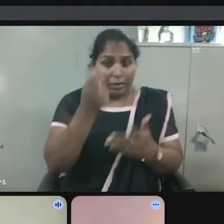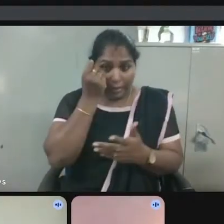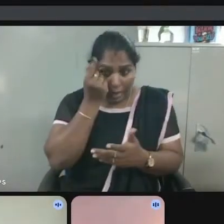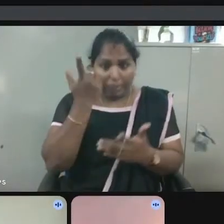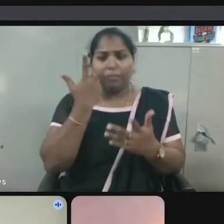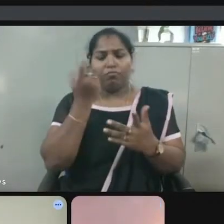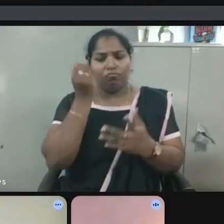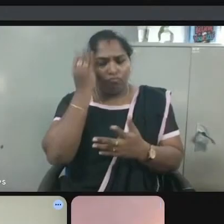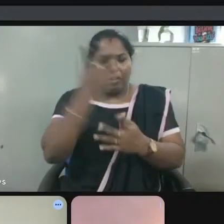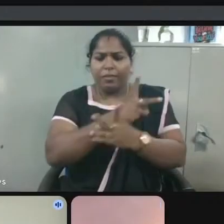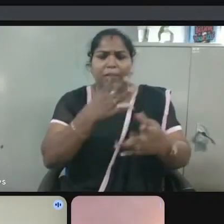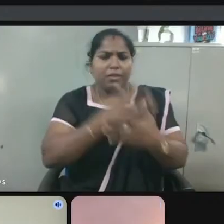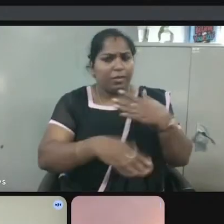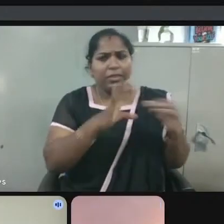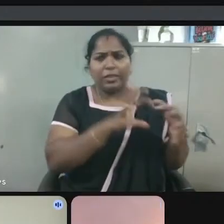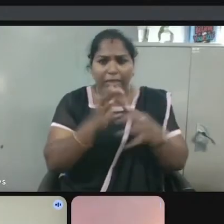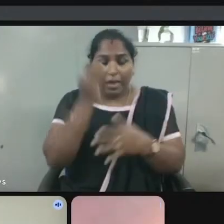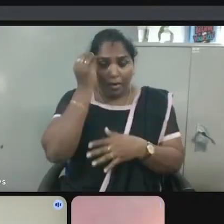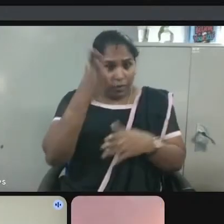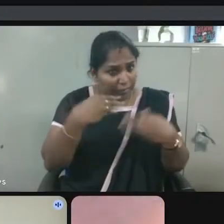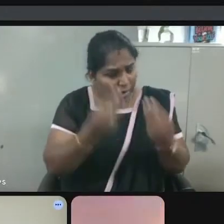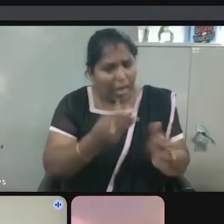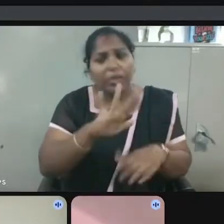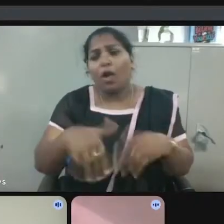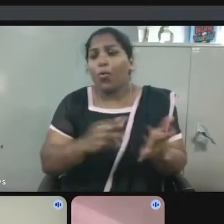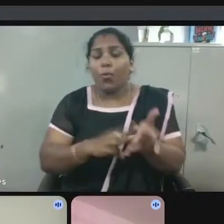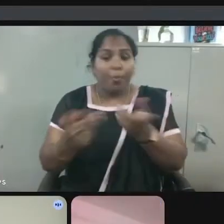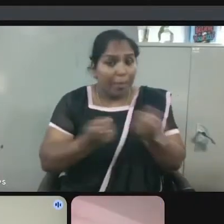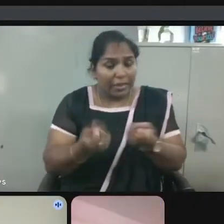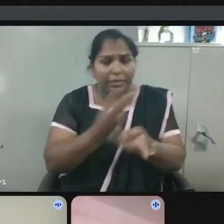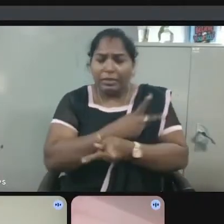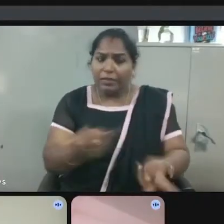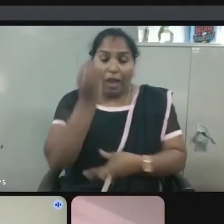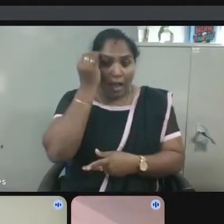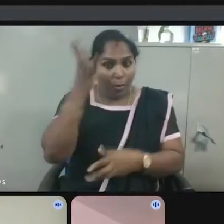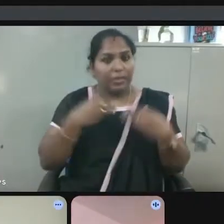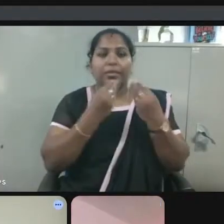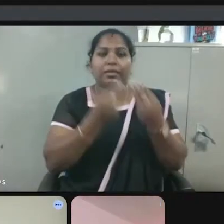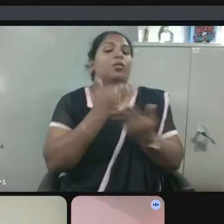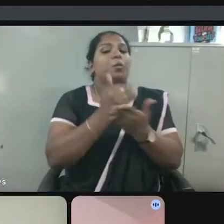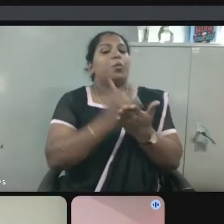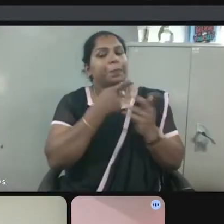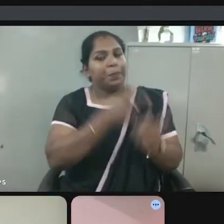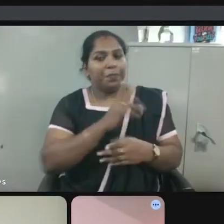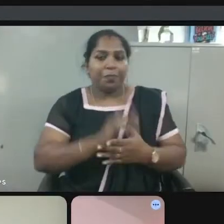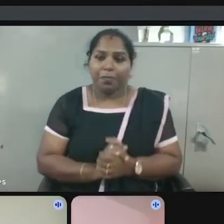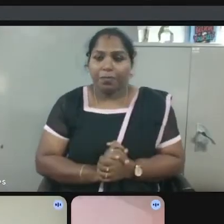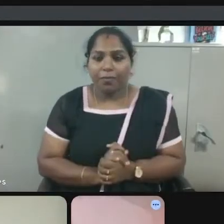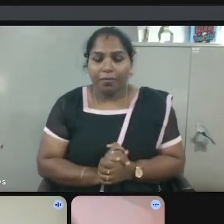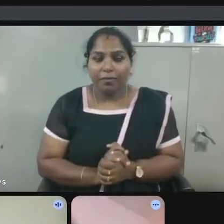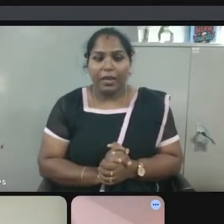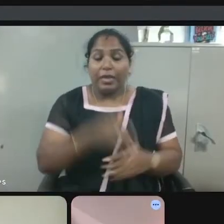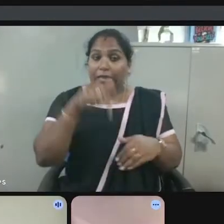തരത്തിലുള്ള ഭിന്നശേഷിയെക്കുറിച്ചും അത് എങ്ങനെ കൈകാര്യം ചെയ്യാമെന്നും ബോധവാന്മാരാക്കാൻ വേണ്ടിയിട്ടാണ് ഈ പരിപാടി നടത്തി വരുന്നത്.